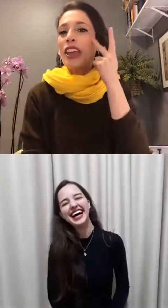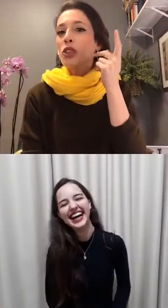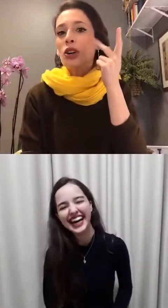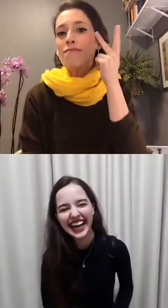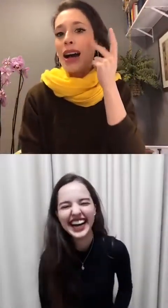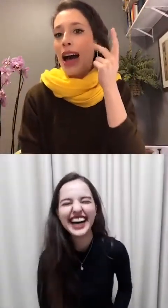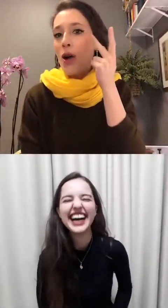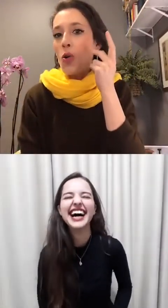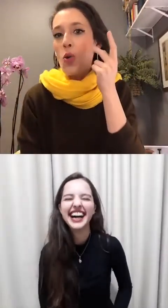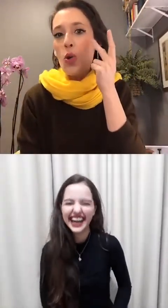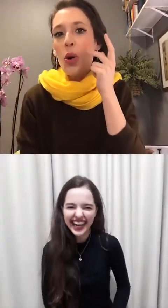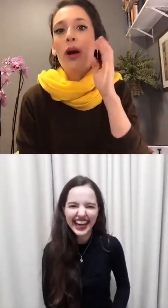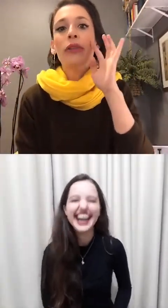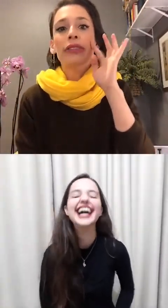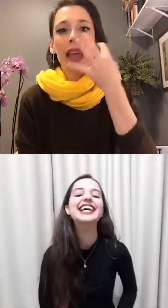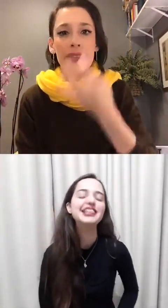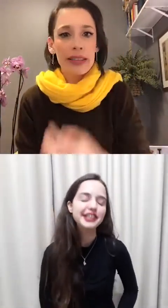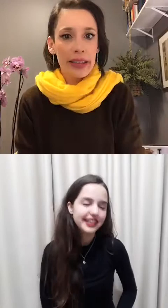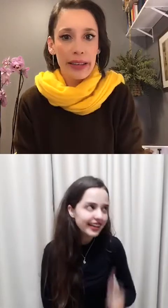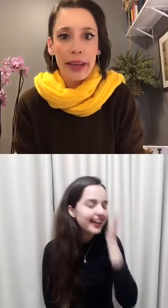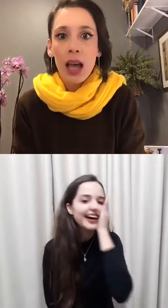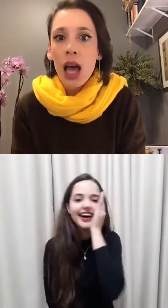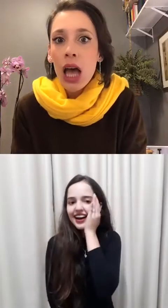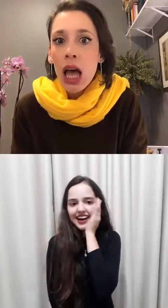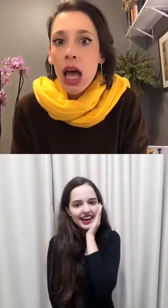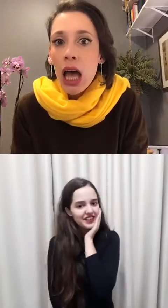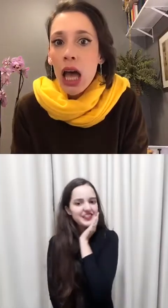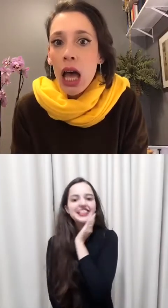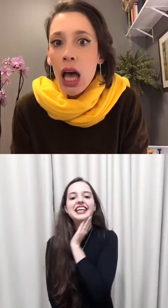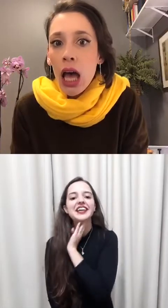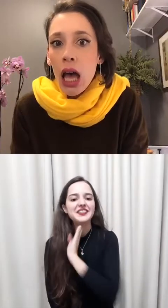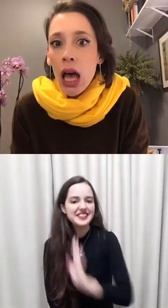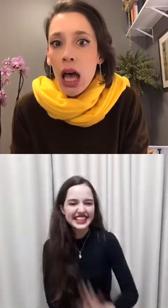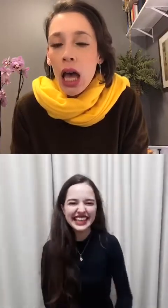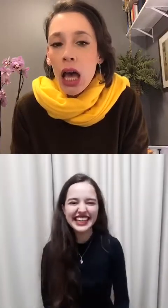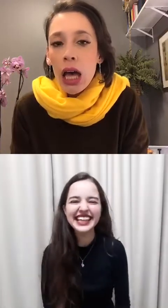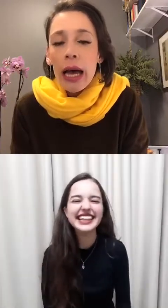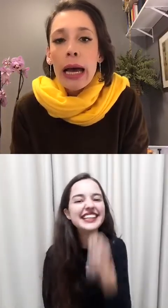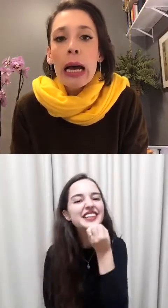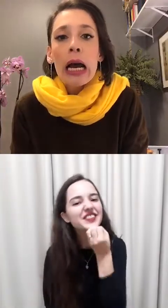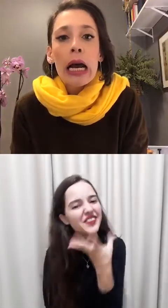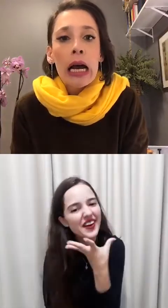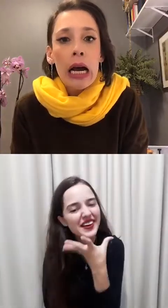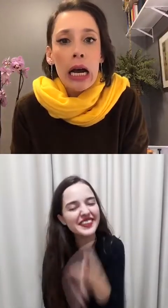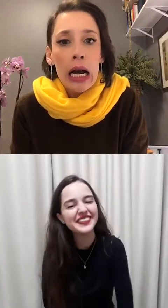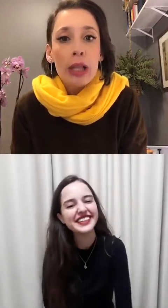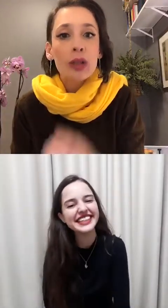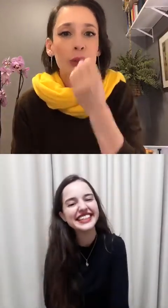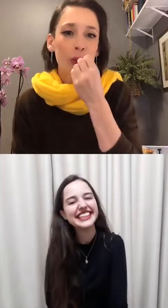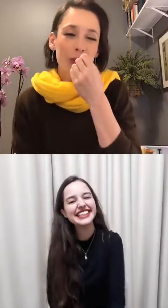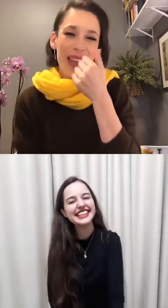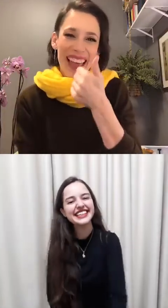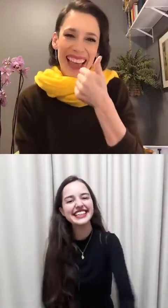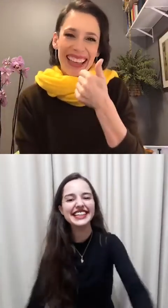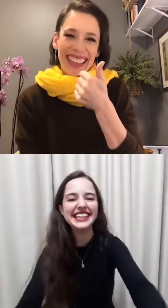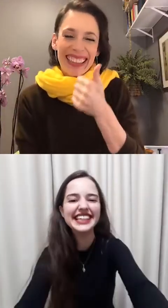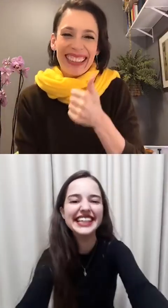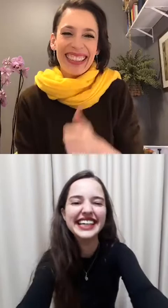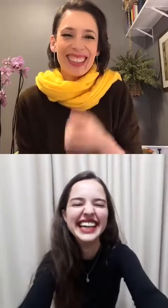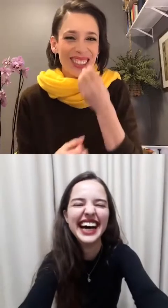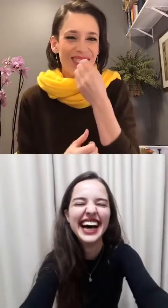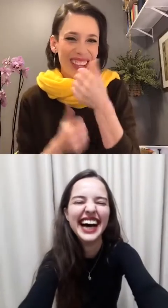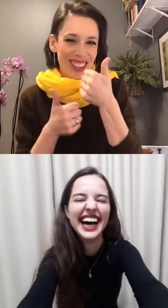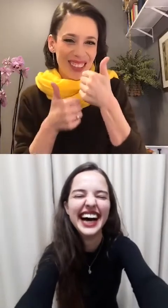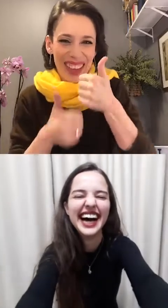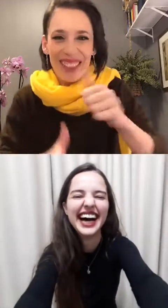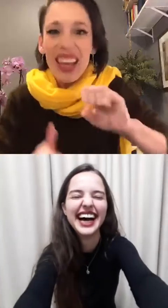É normal, acontece. Ai, meu Deus. Tudo bom? Tudo bem,